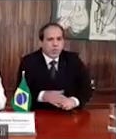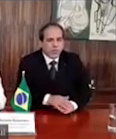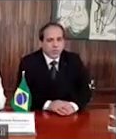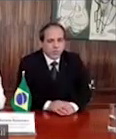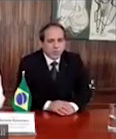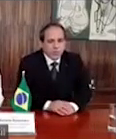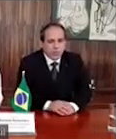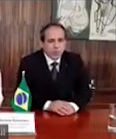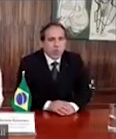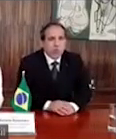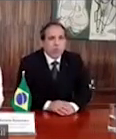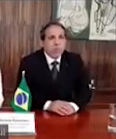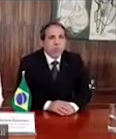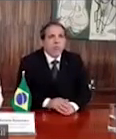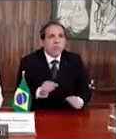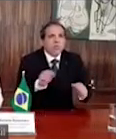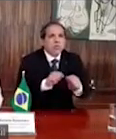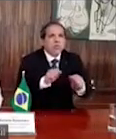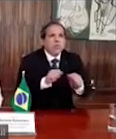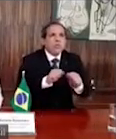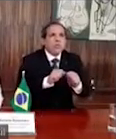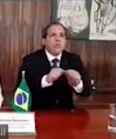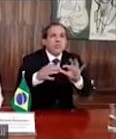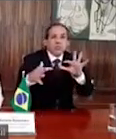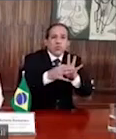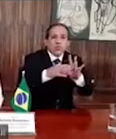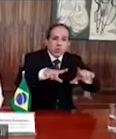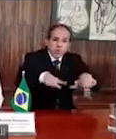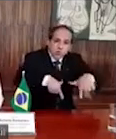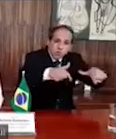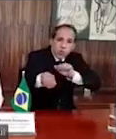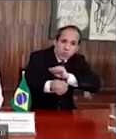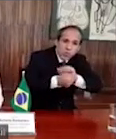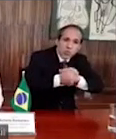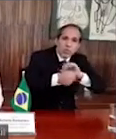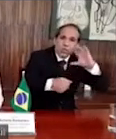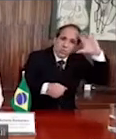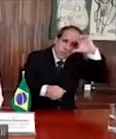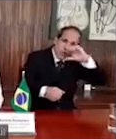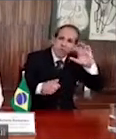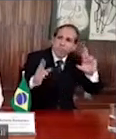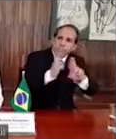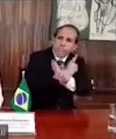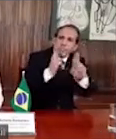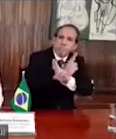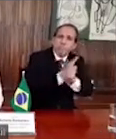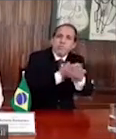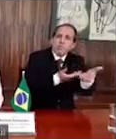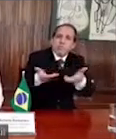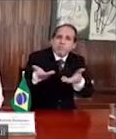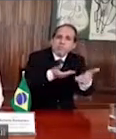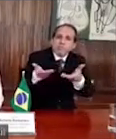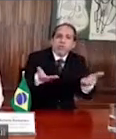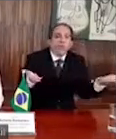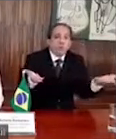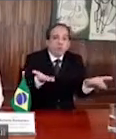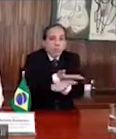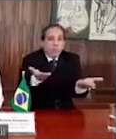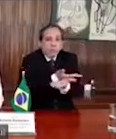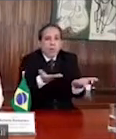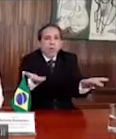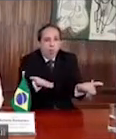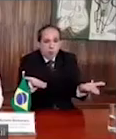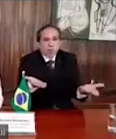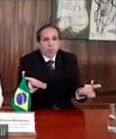hace para la acción conjunta, para el aprendizaje y el intercambio como el que hoy hemos estado